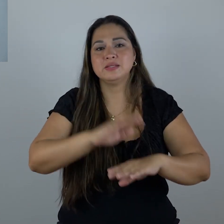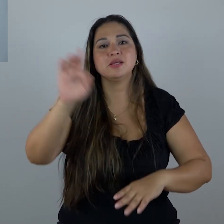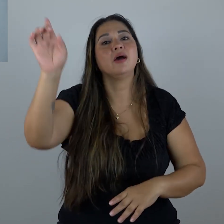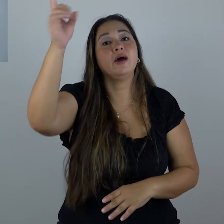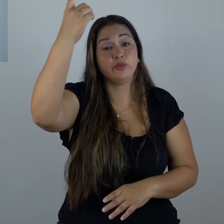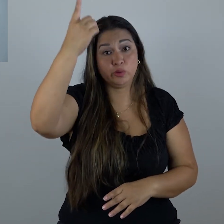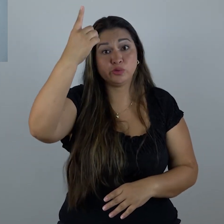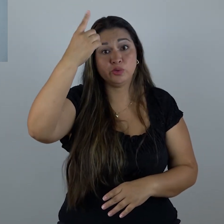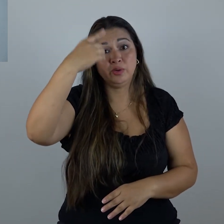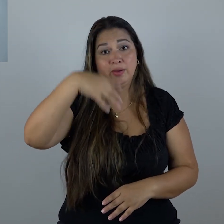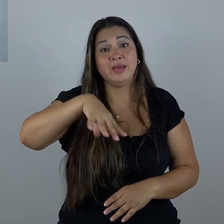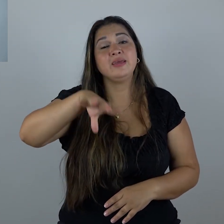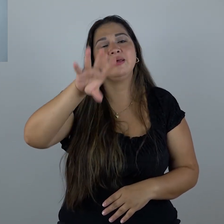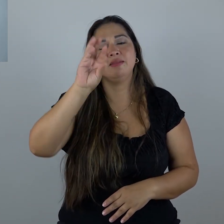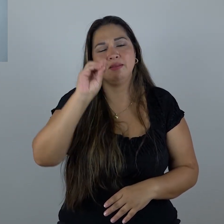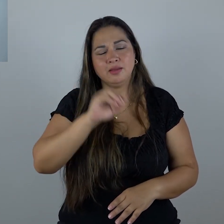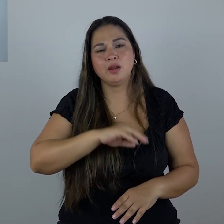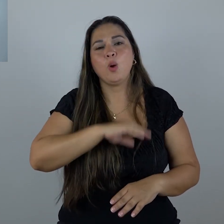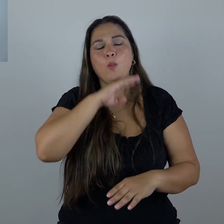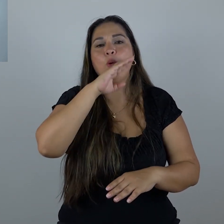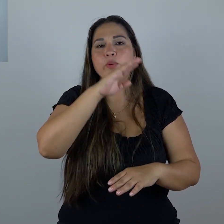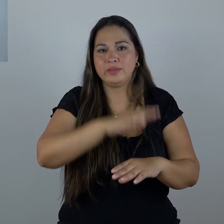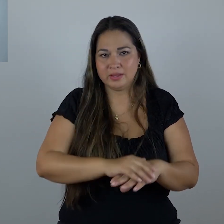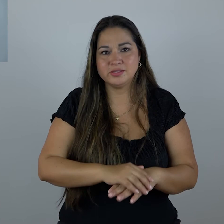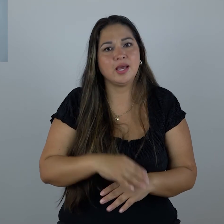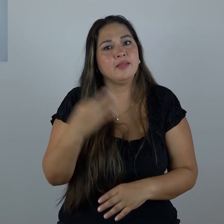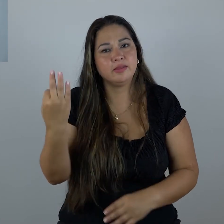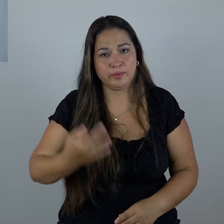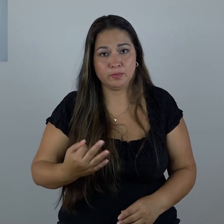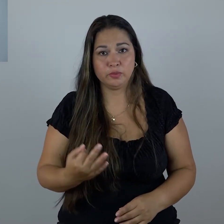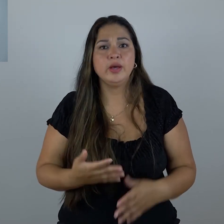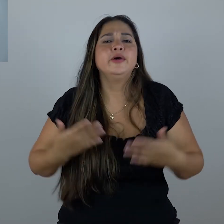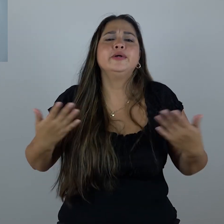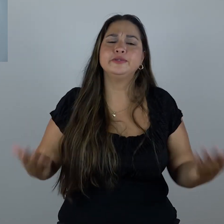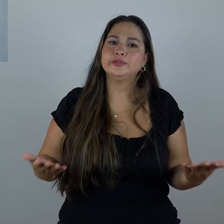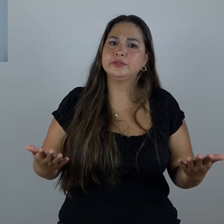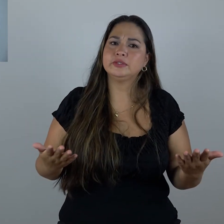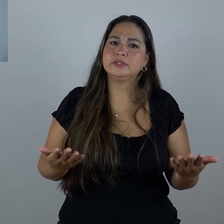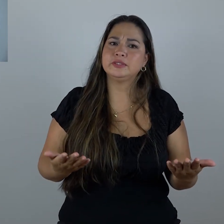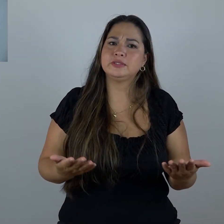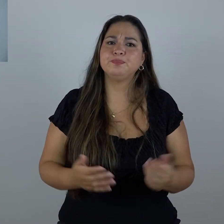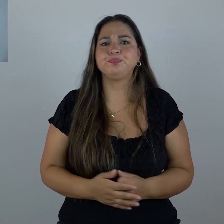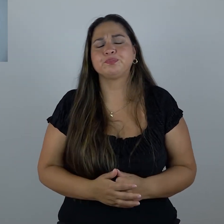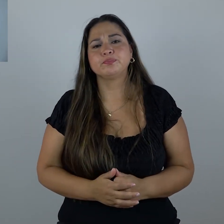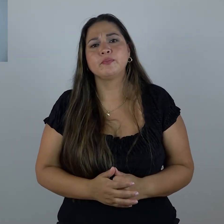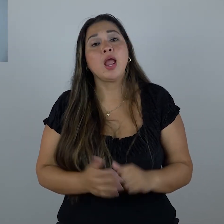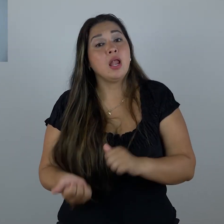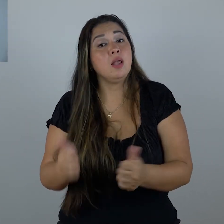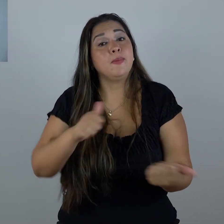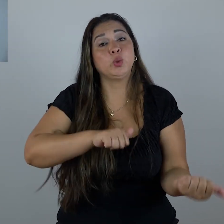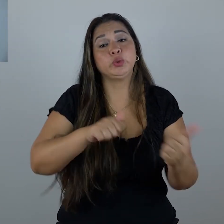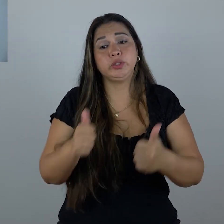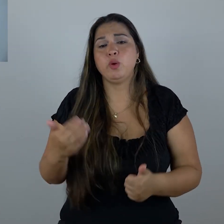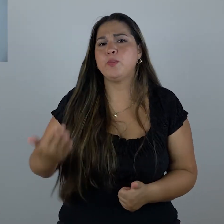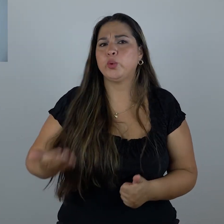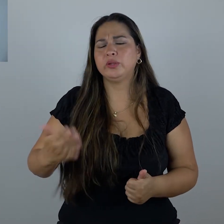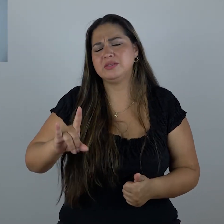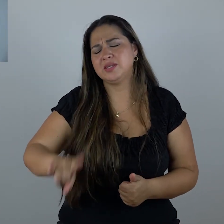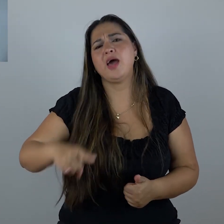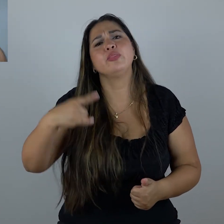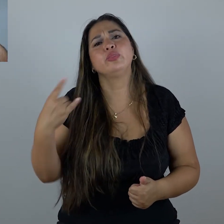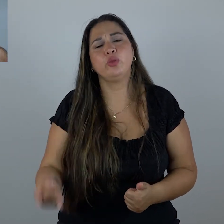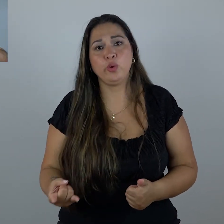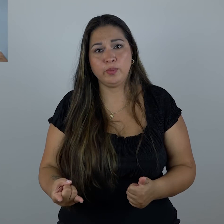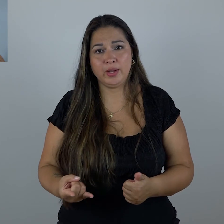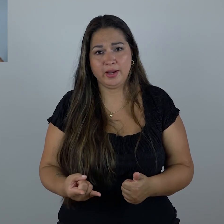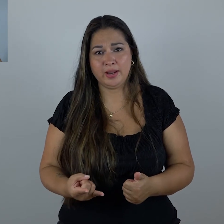lógicamente, bien entendida esa obediencia. Luego, el sobrevalor añadido que tiene el bautismo en